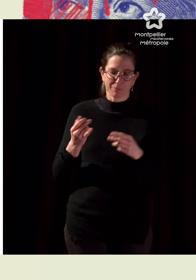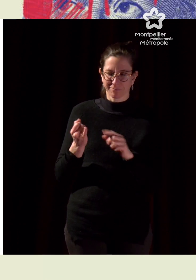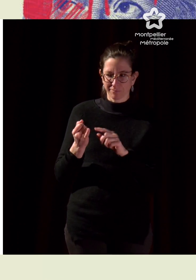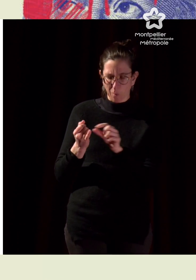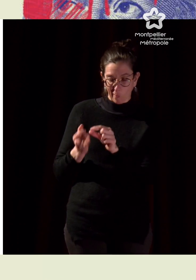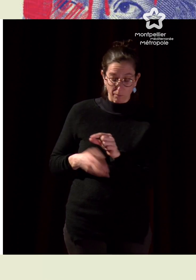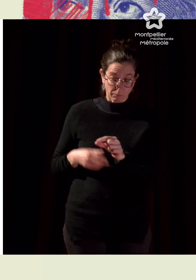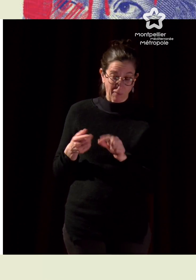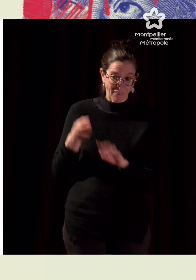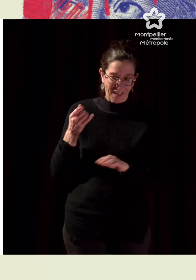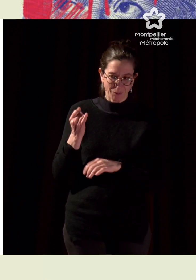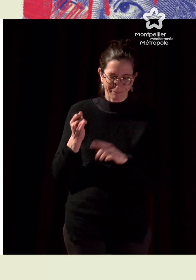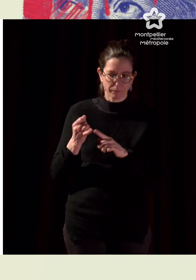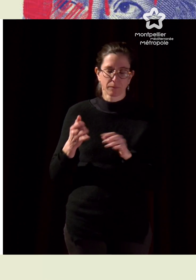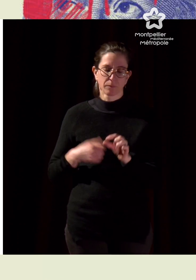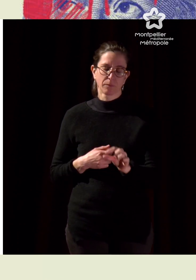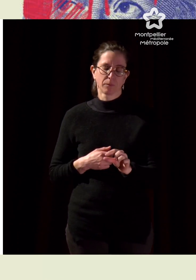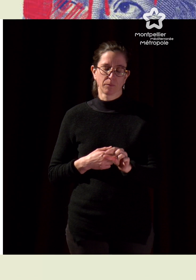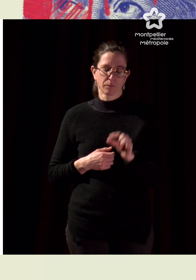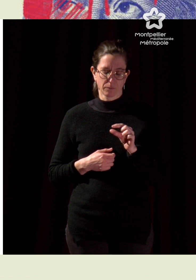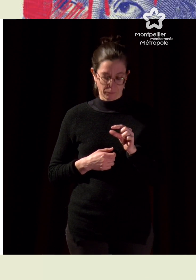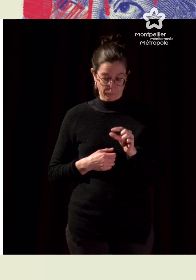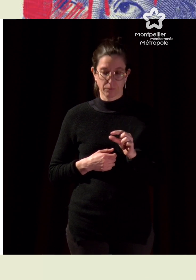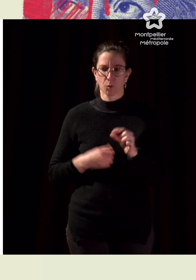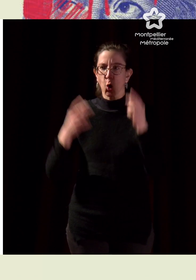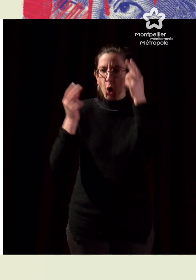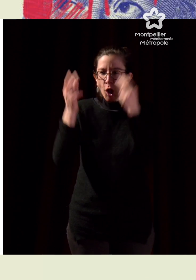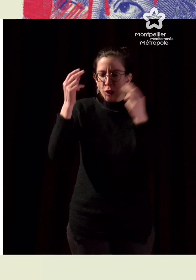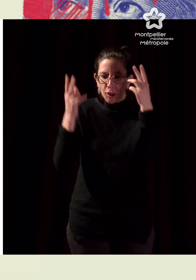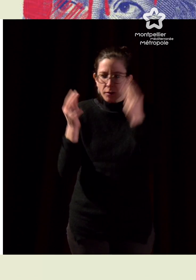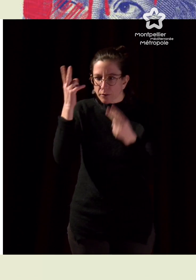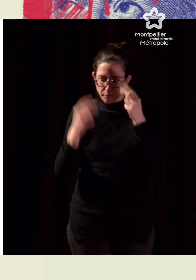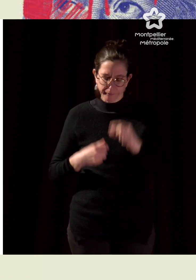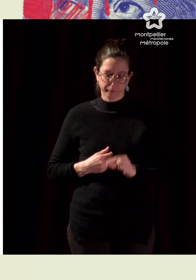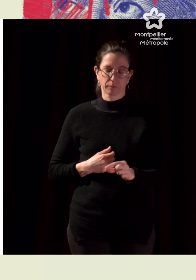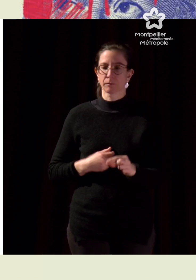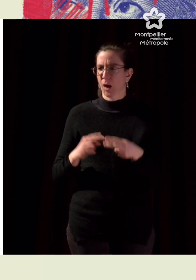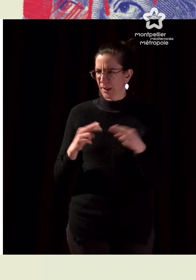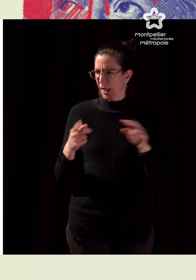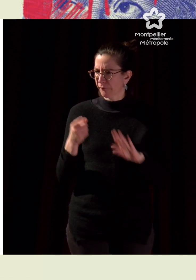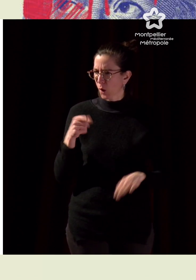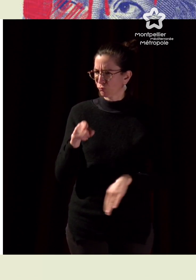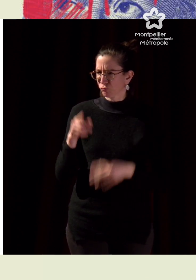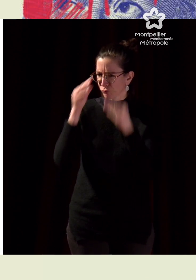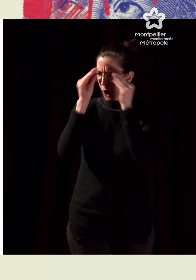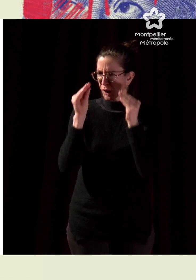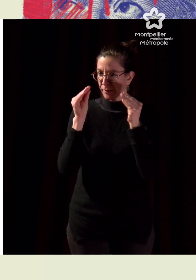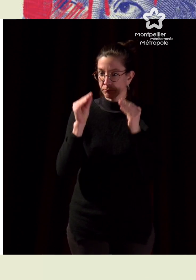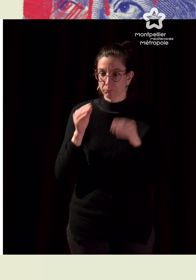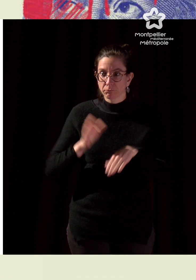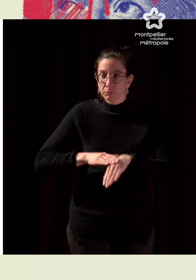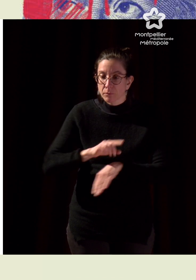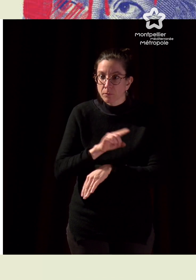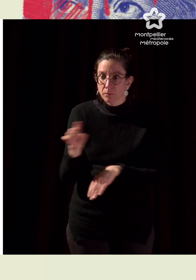avait des Néandertaliens, donc ils se sont dit, on va regarder l'ADN, ça va être de l'ADN du Néandertal. Patatras, pas du tout. Ils sont tombés sur une